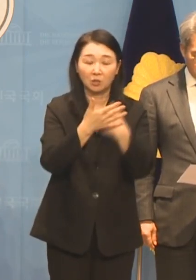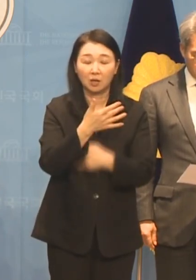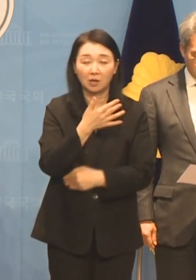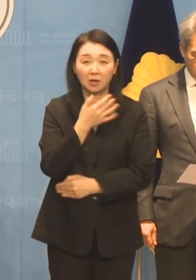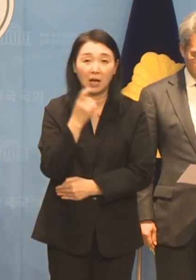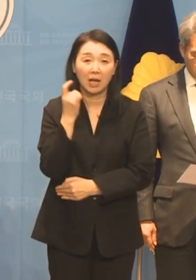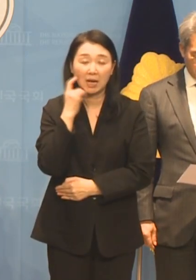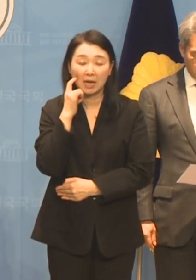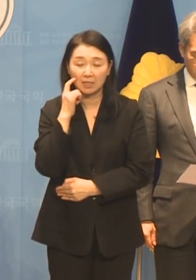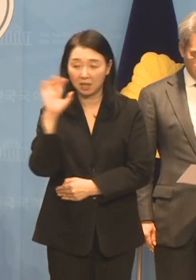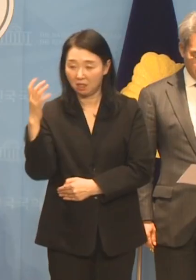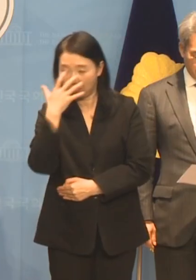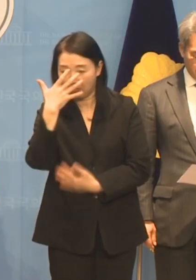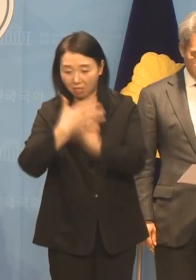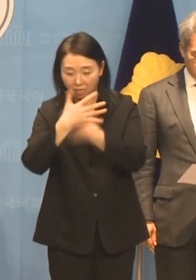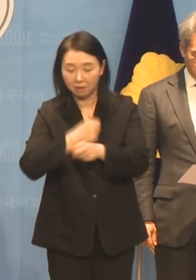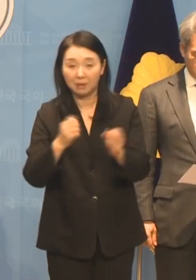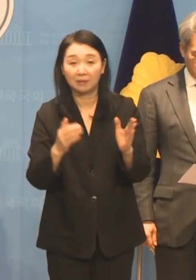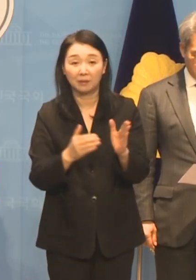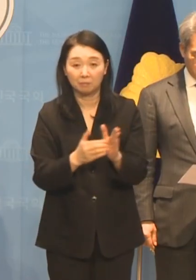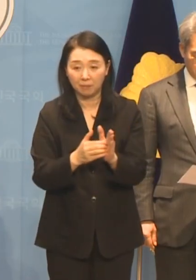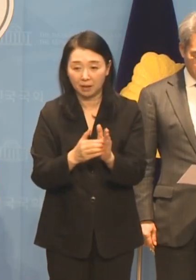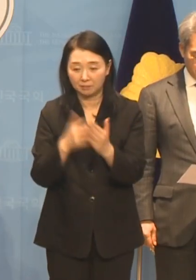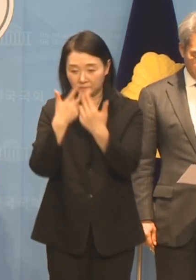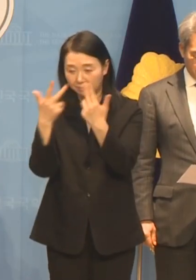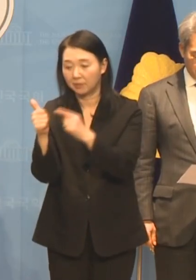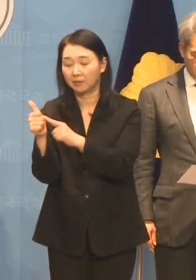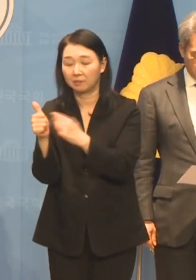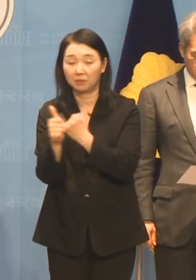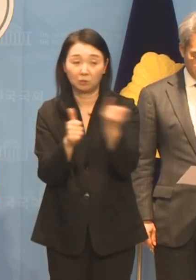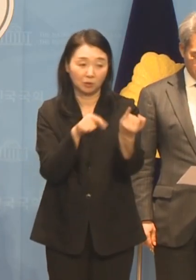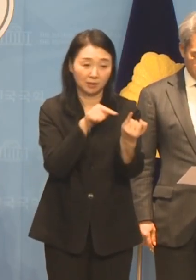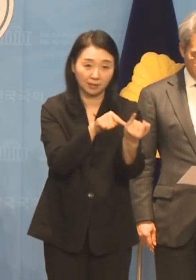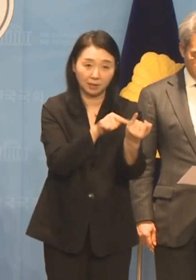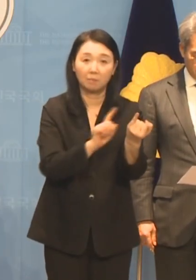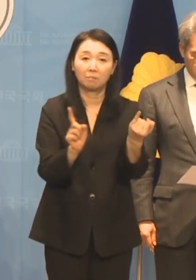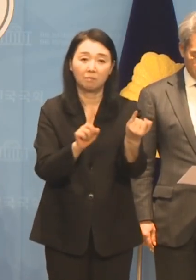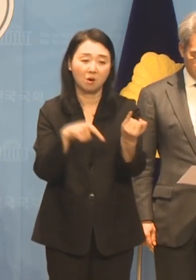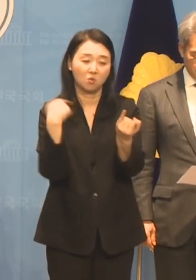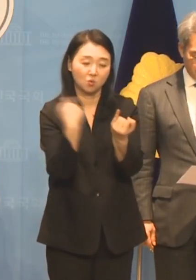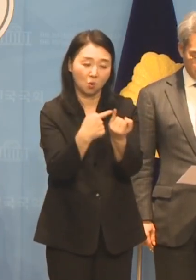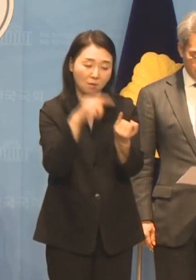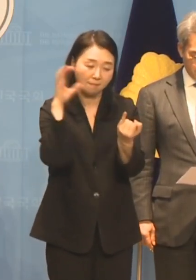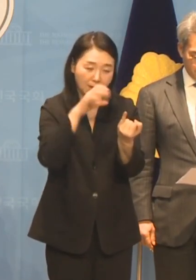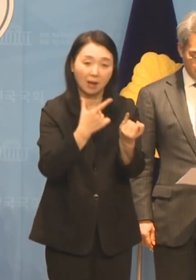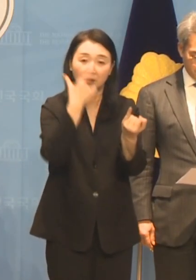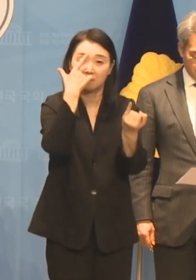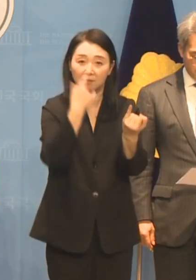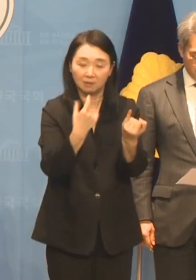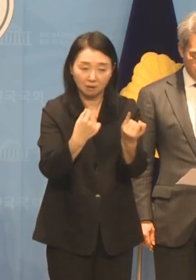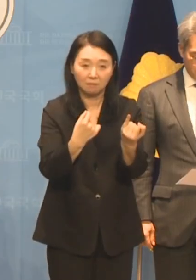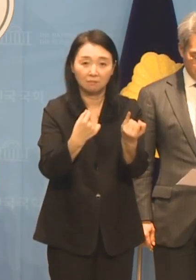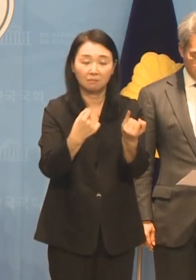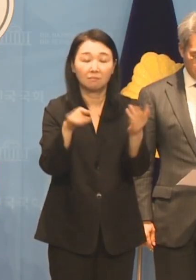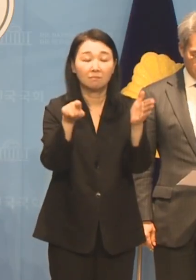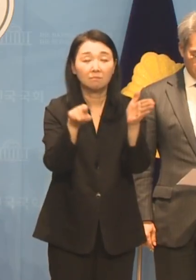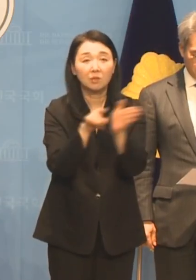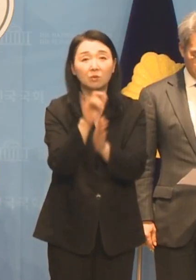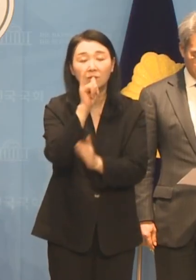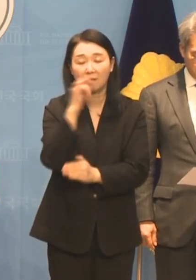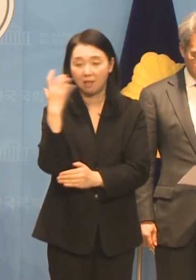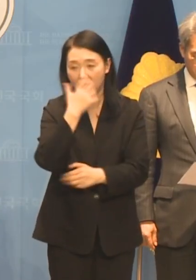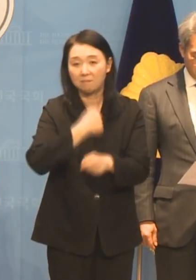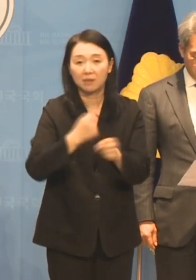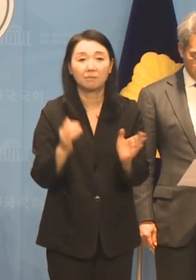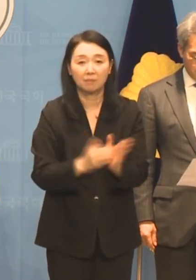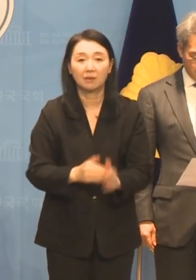합성하여 이 예비 후보가 김 여사에게 마치 욕을 하는 것처럼 믿을 수 있게